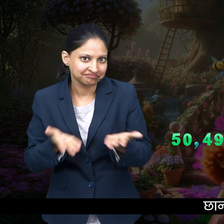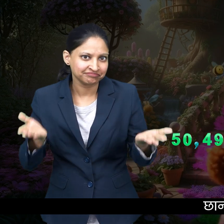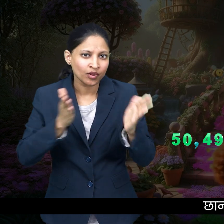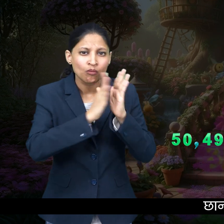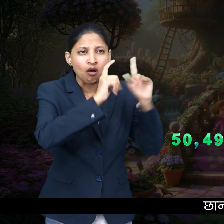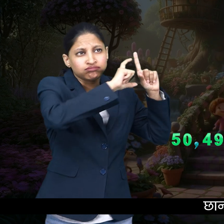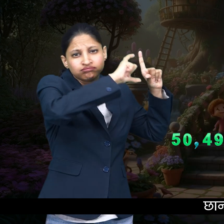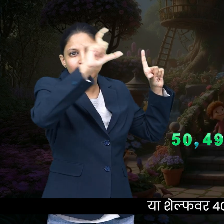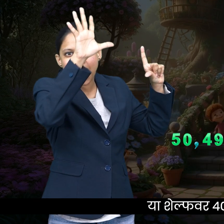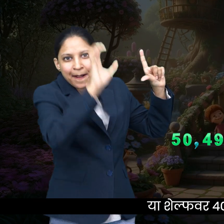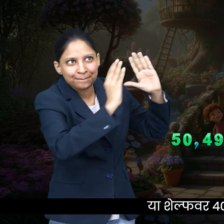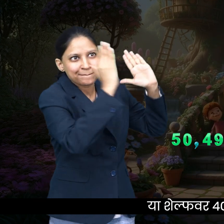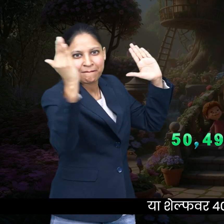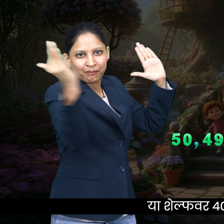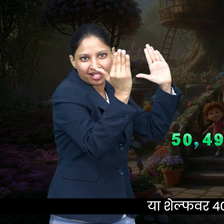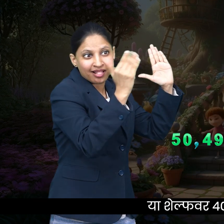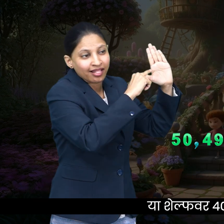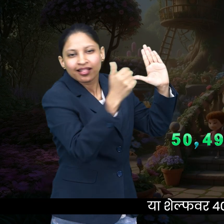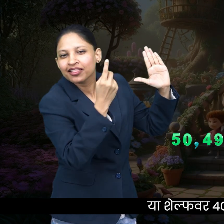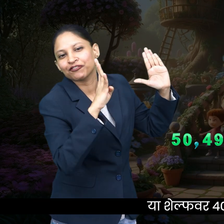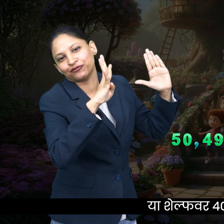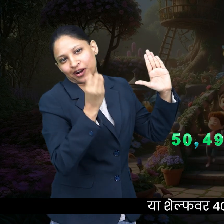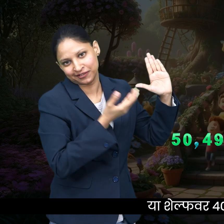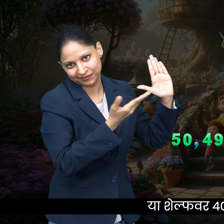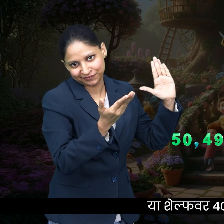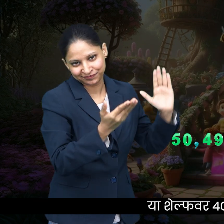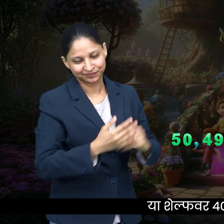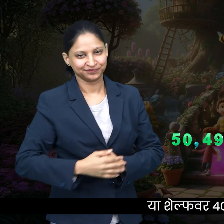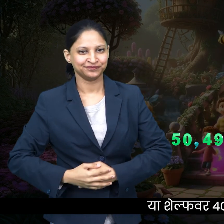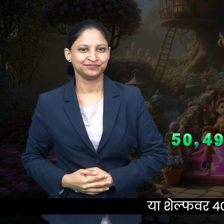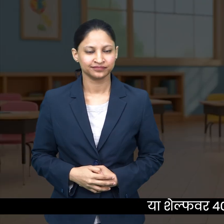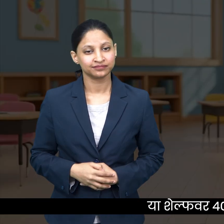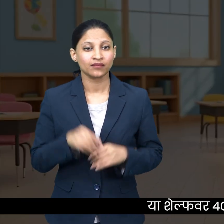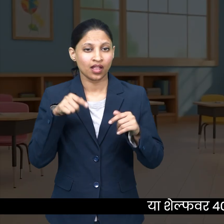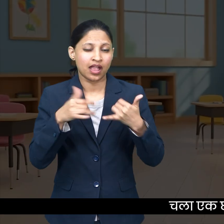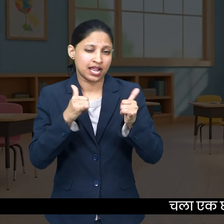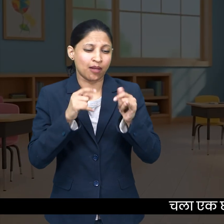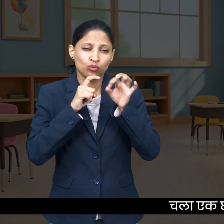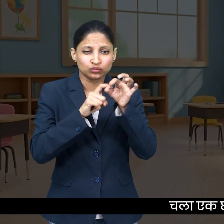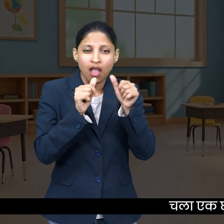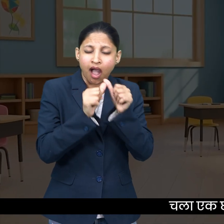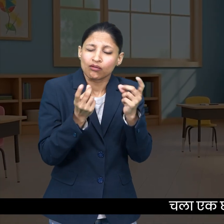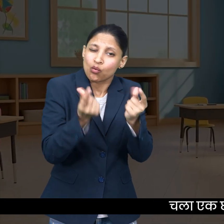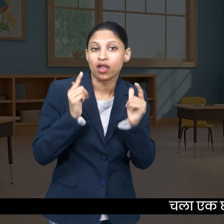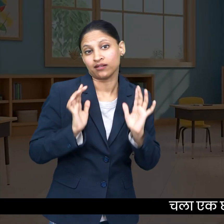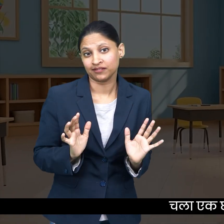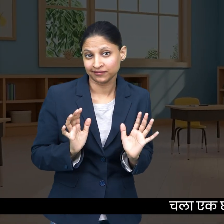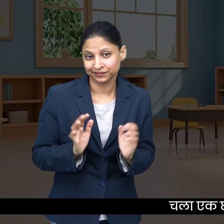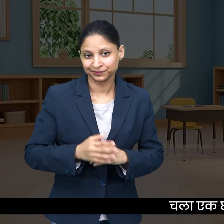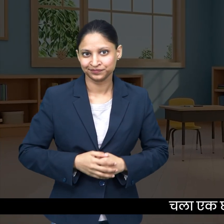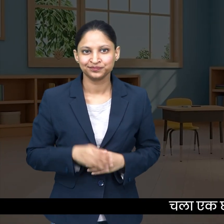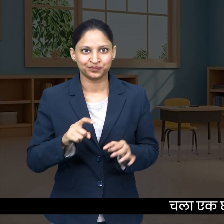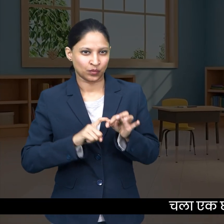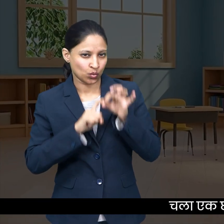बरोबर आहे. या शेल्फवर 40 पुस्तके शिल्लक आहेत. चला एक छोटासा